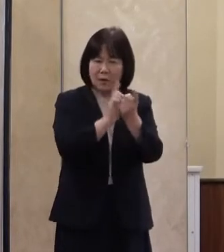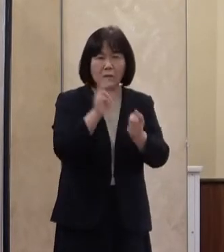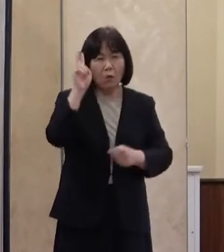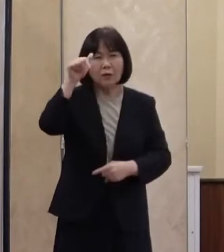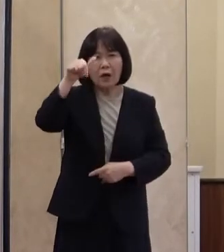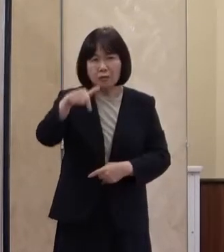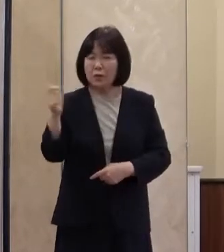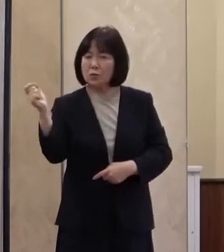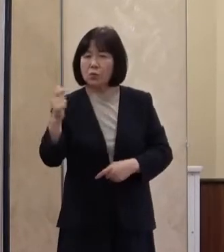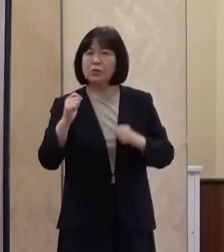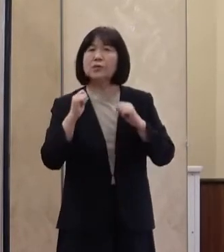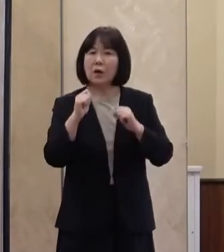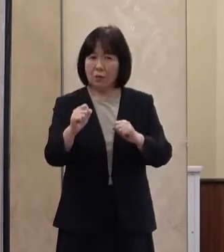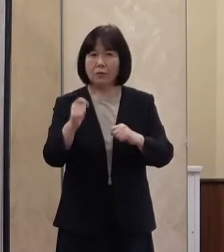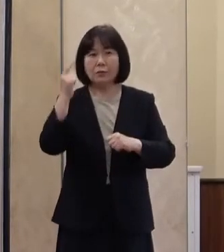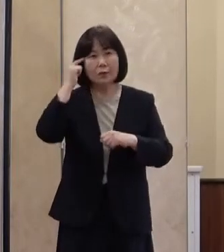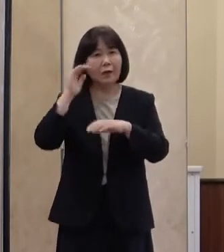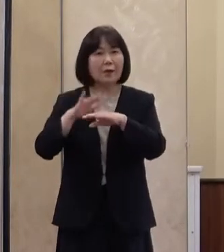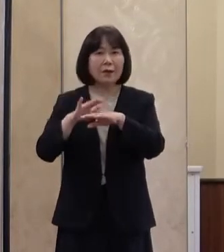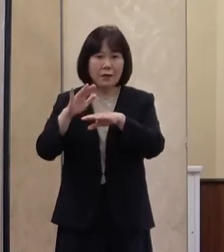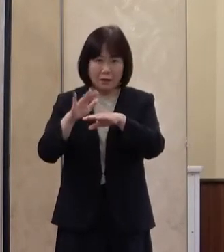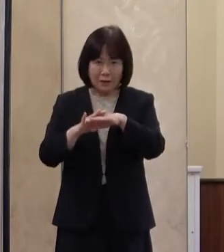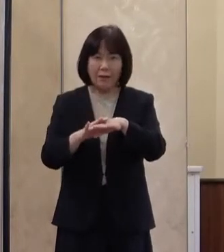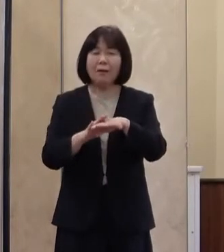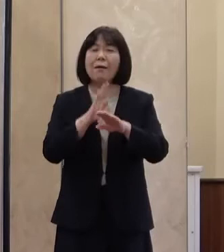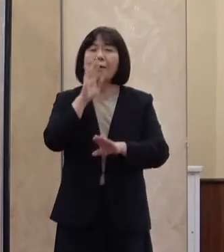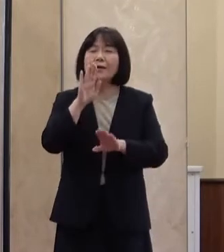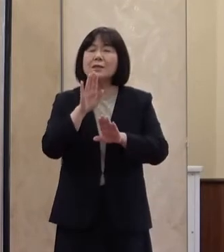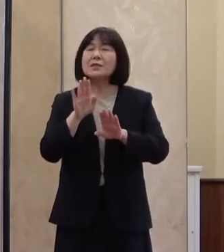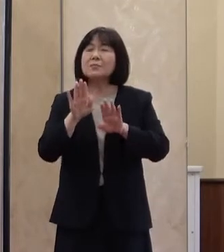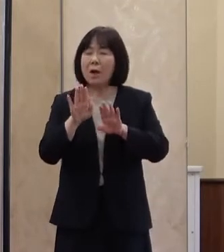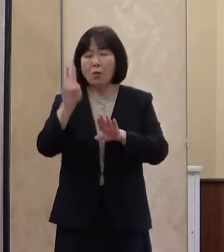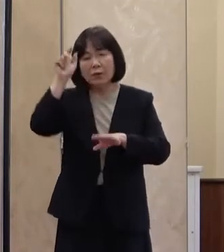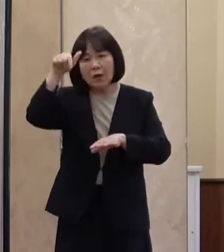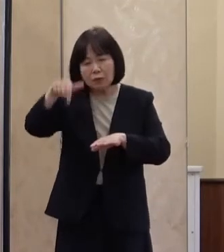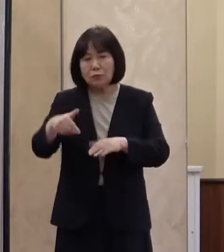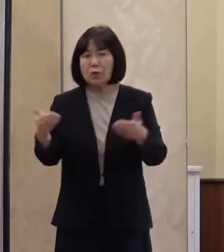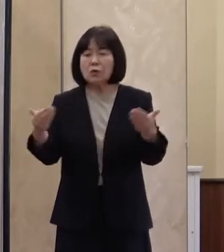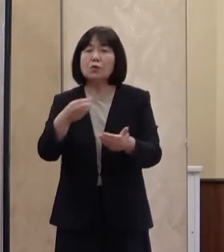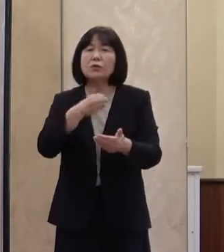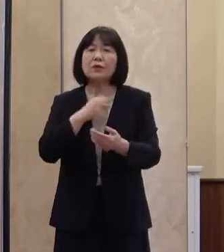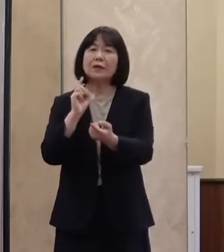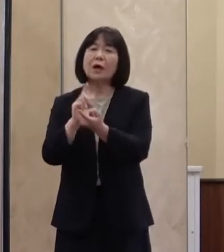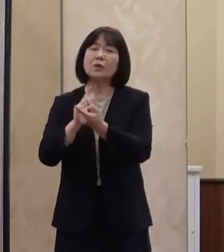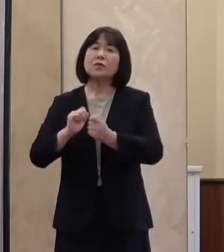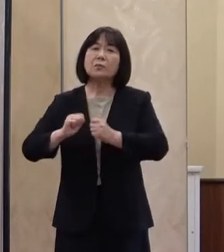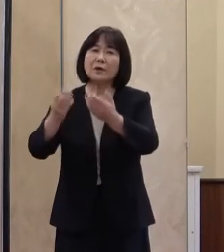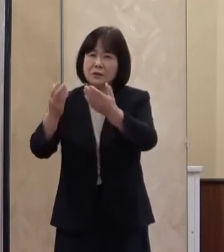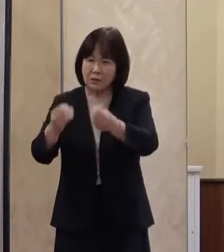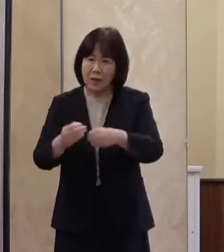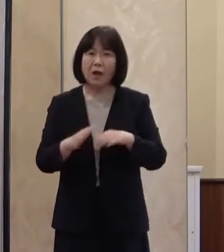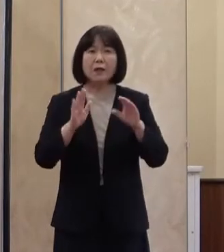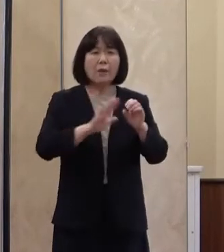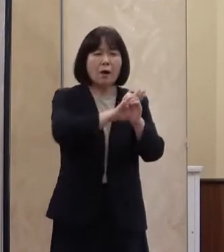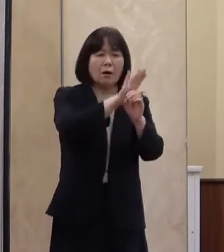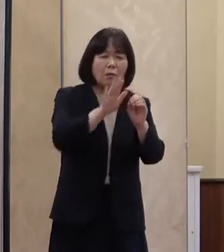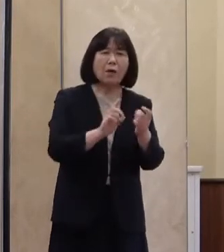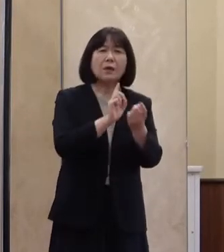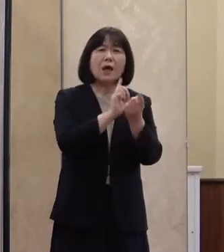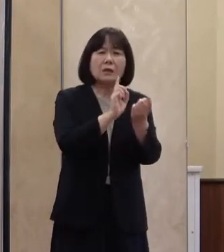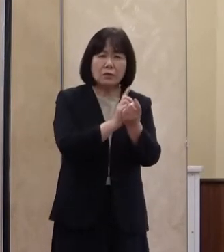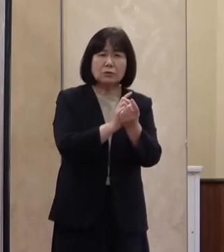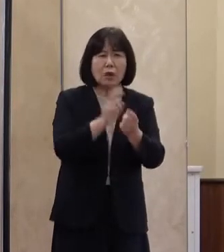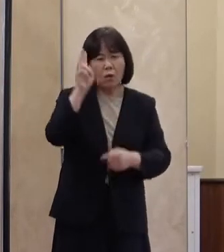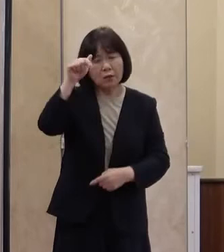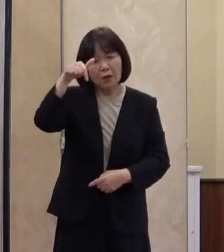、まず我々 その現実の職員ということで対応をしました。やはり今さまざまなコロナ対策で大阪府